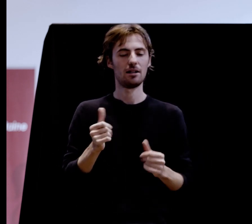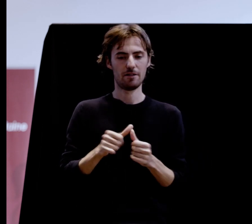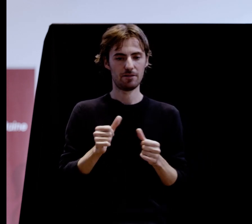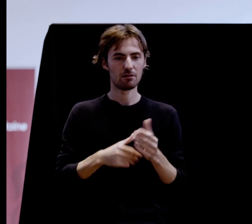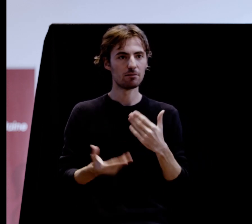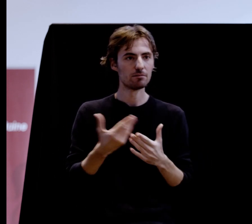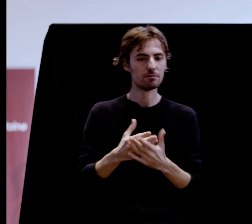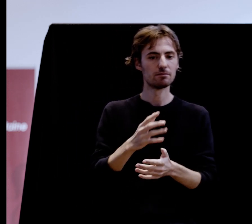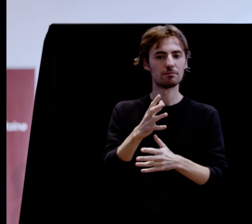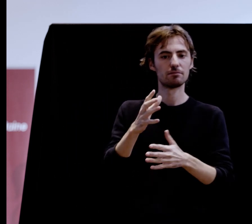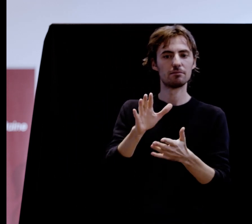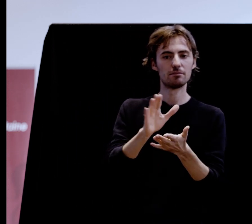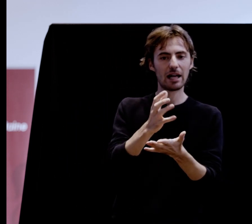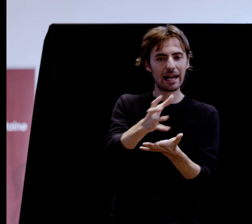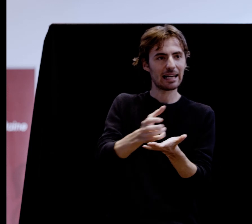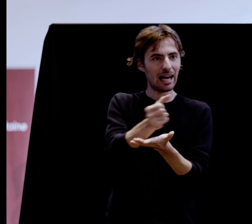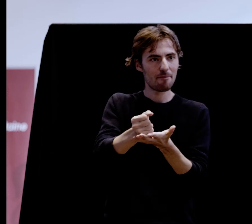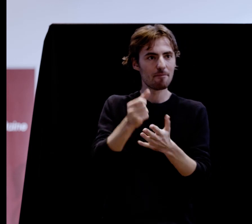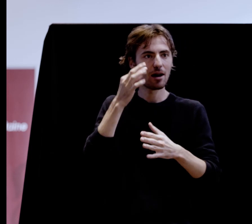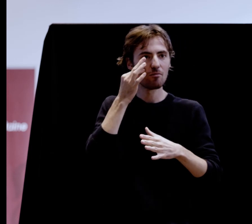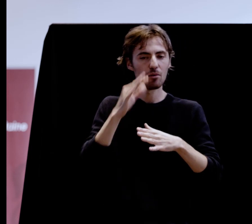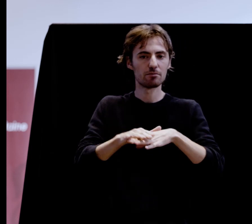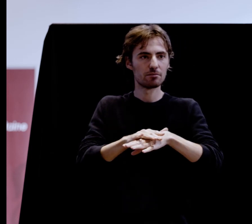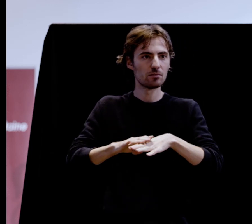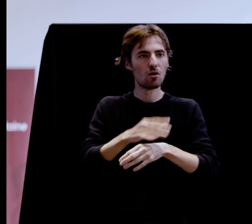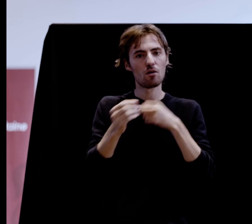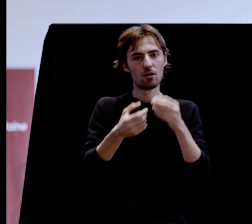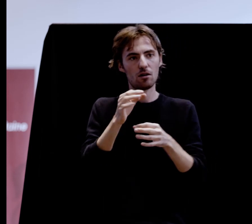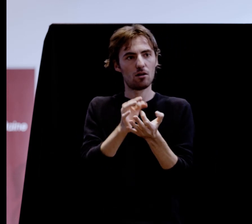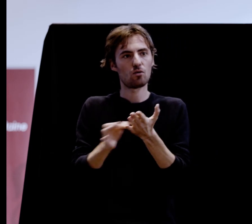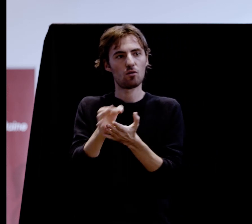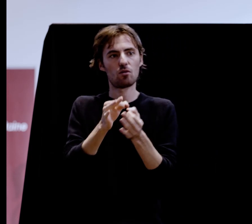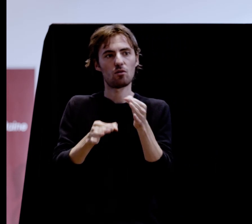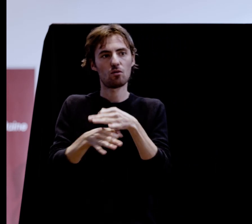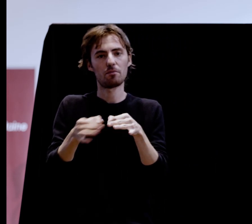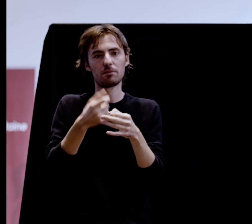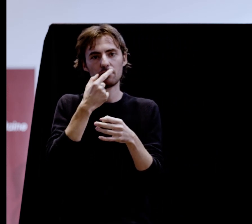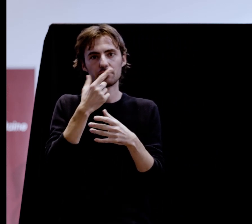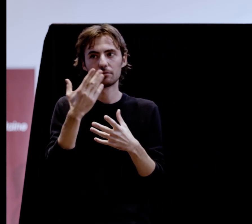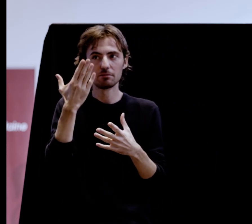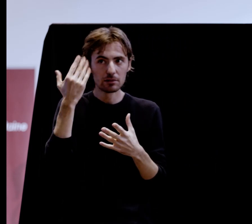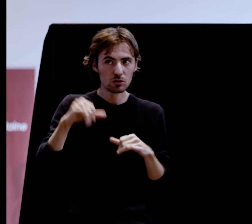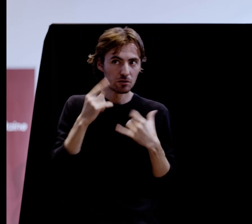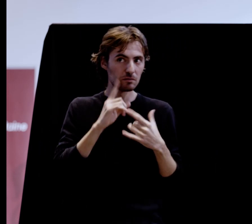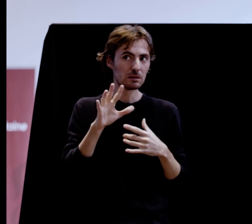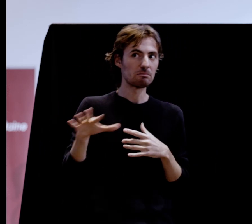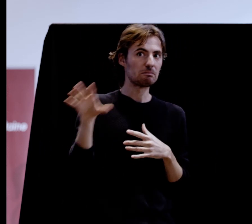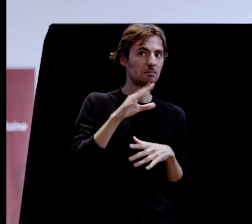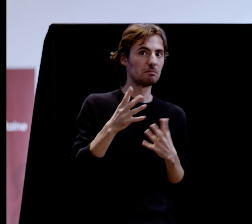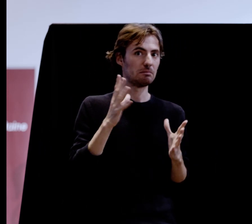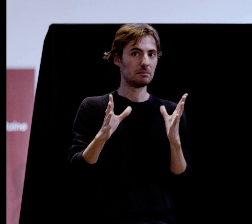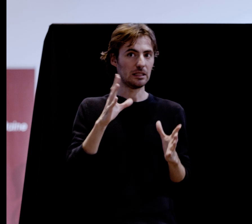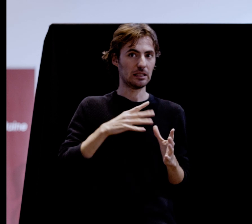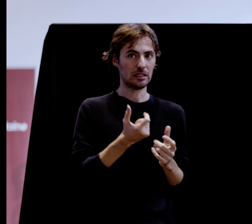de crème, donc soit par la peau, soit par comprimé. Donc, je ne sais pas, au niveau des jeunes filles qui sont à la salle, vous avez peut-être eu toutes sortes de